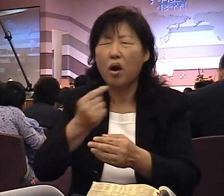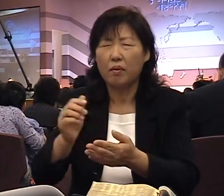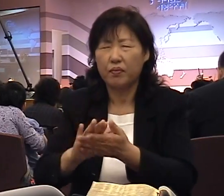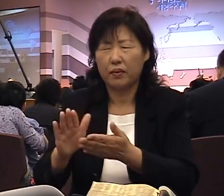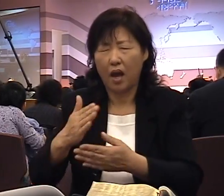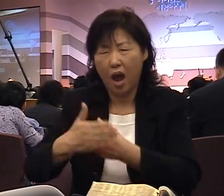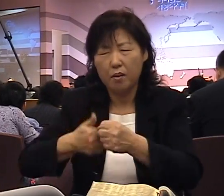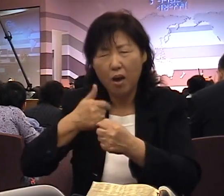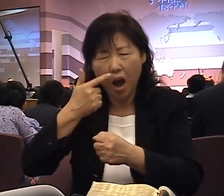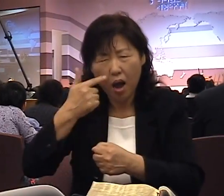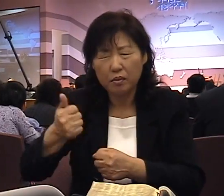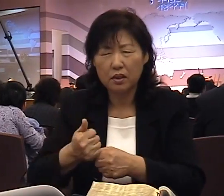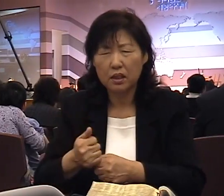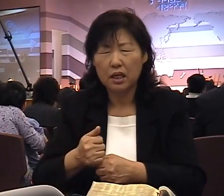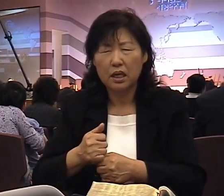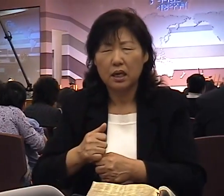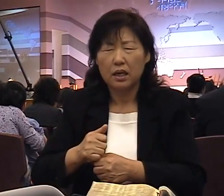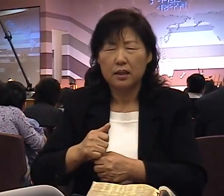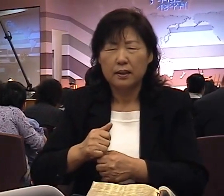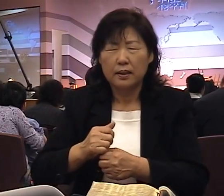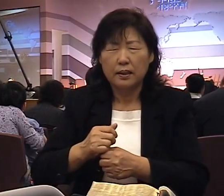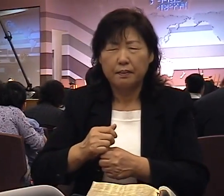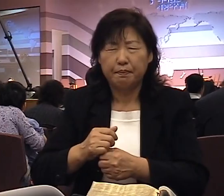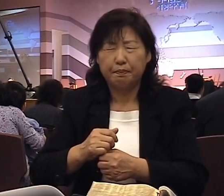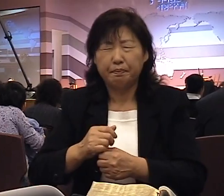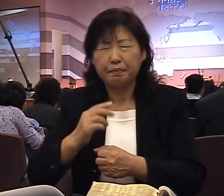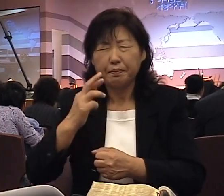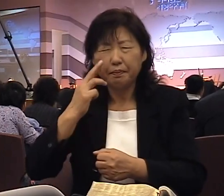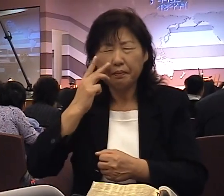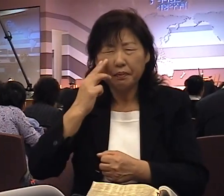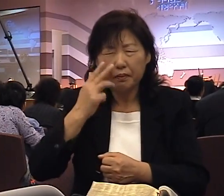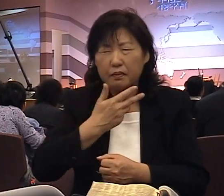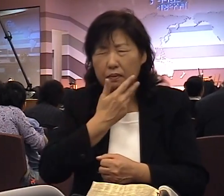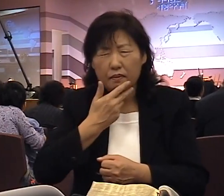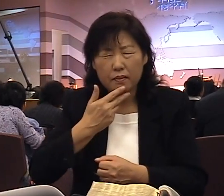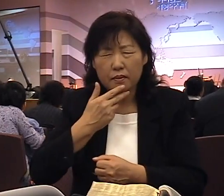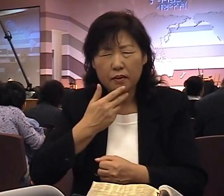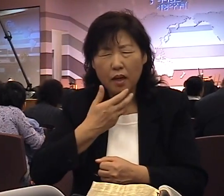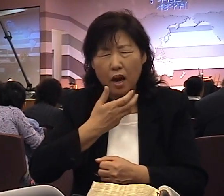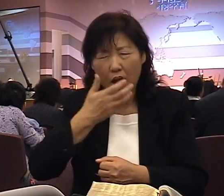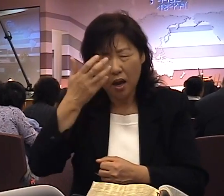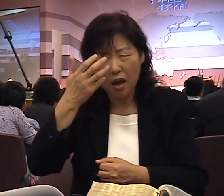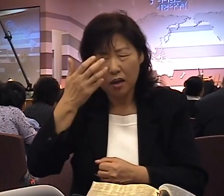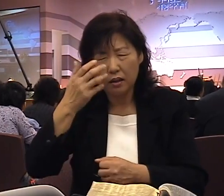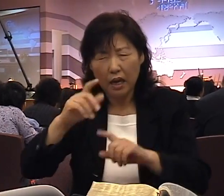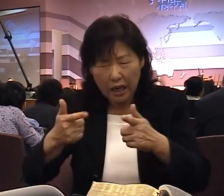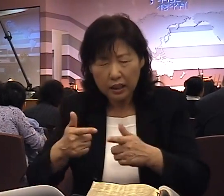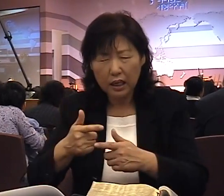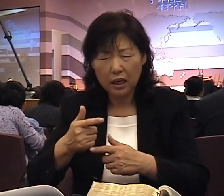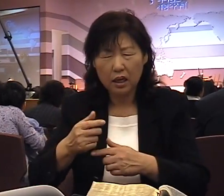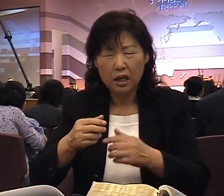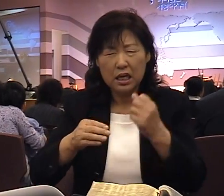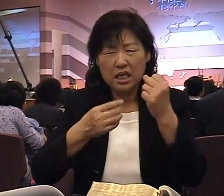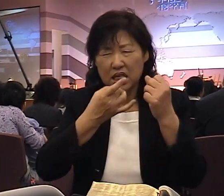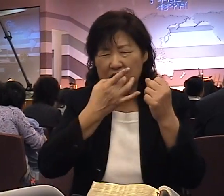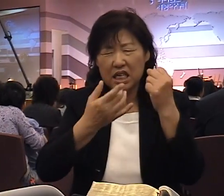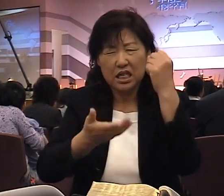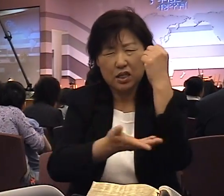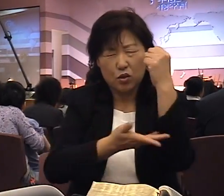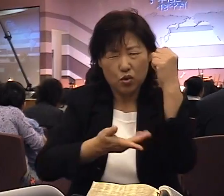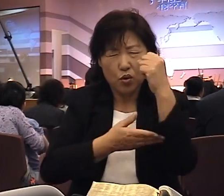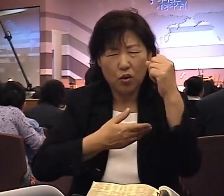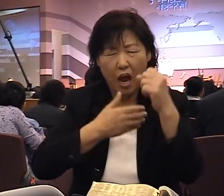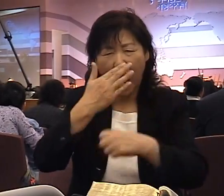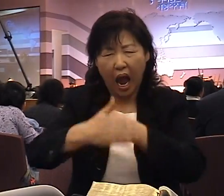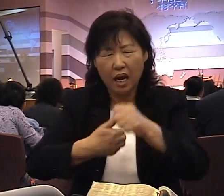아버지, 이제는 아메리칸 드림이 아니라 하나님의 킹덤 드림, 추수를 향한 킹덤 드림을 가지고